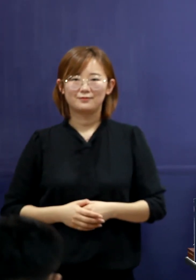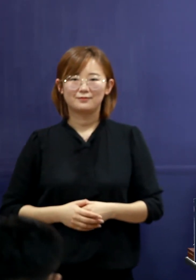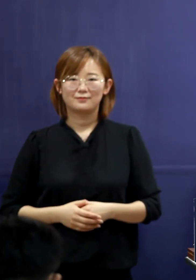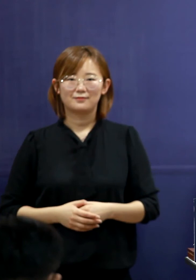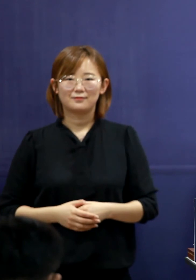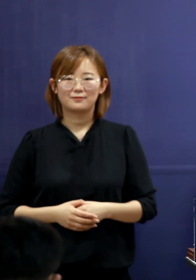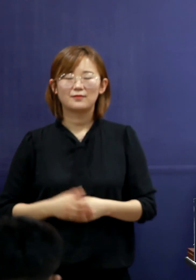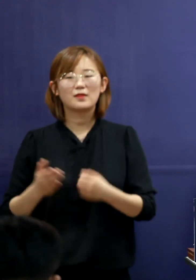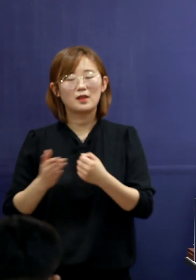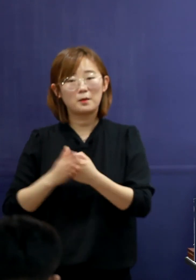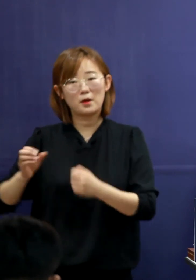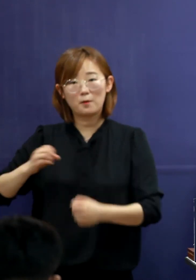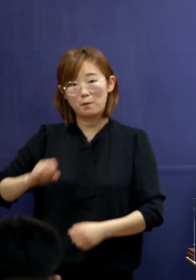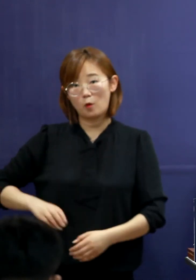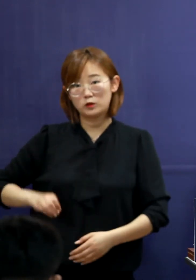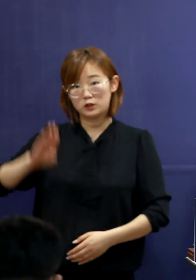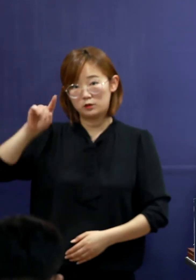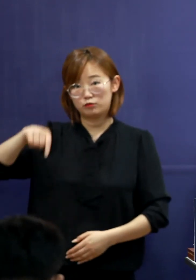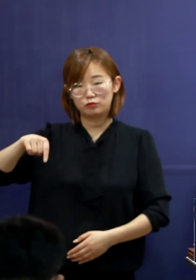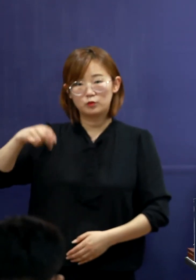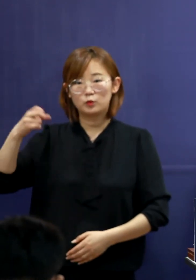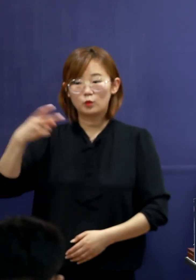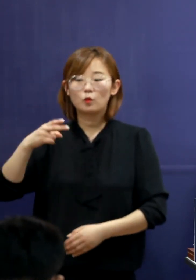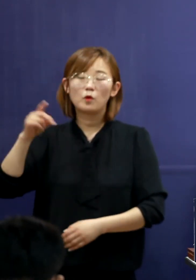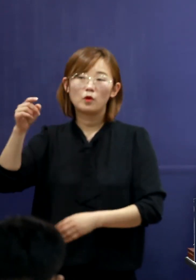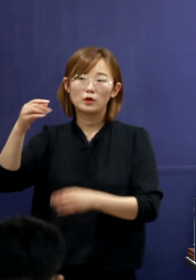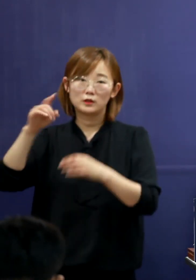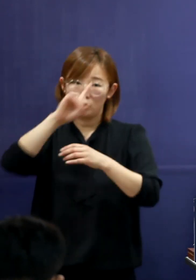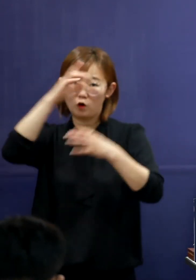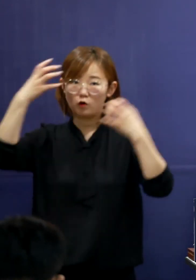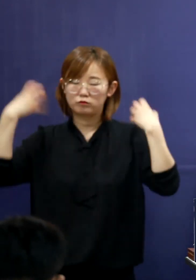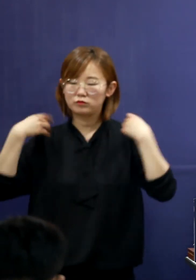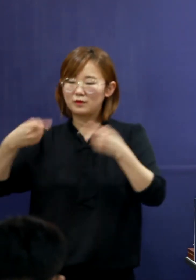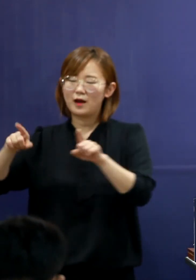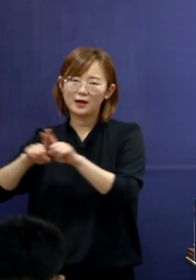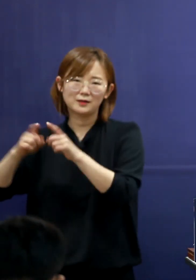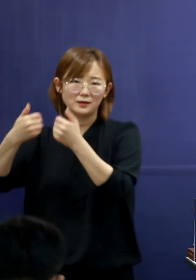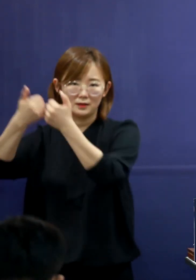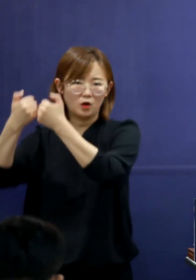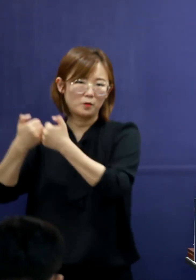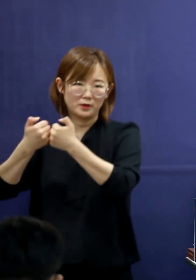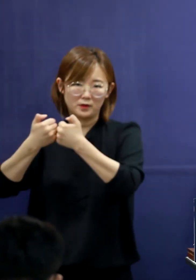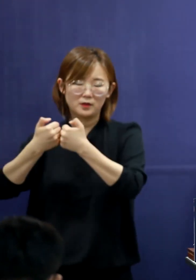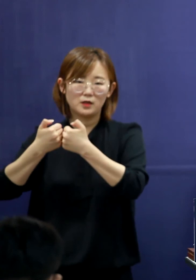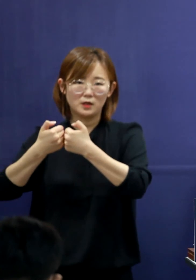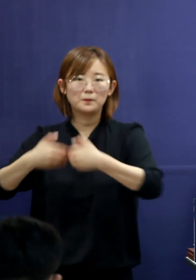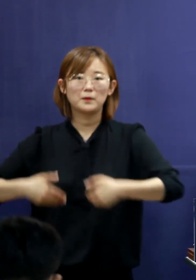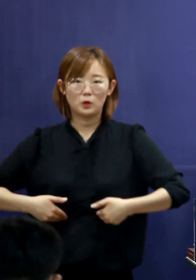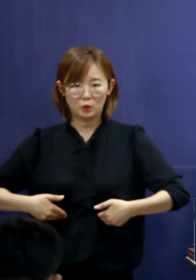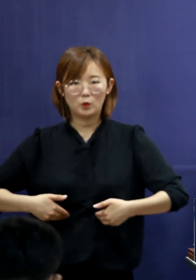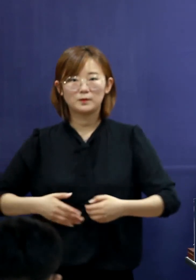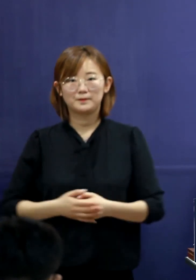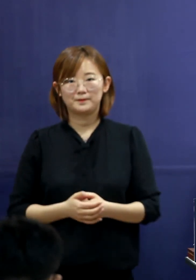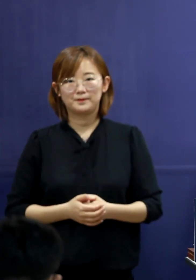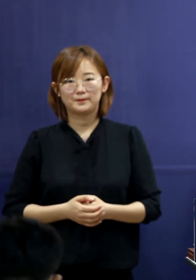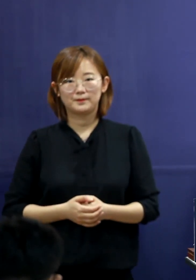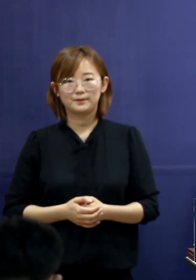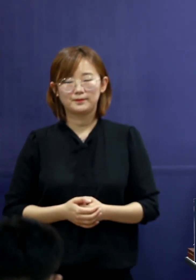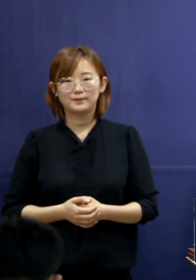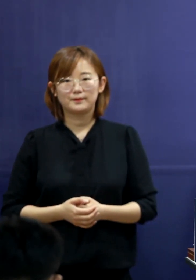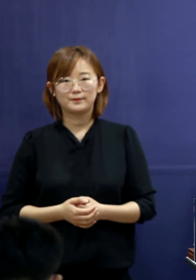보건복지부터 관계 부처하고 좀 상의를 좀 해볼 생각이 있고요. 다만 이제 그 외의